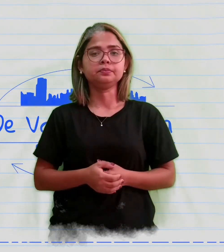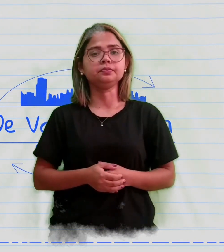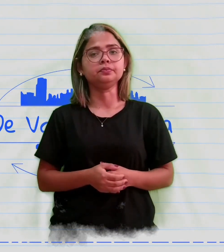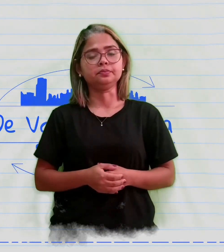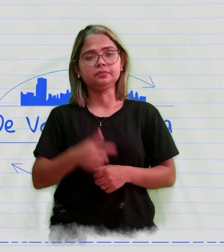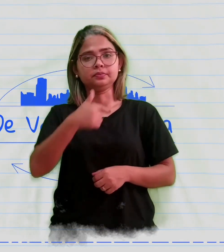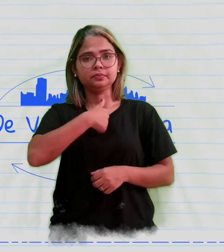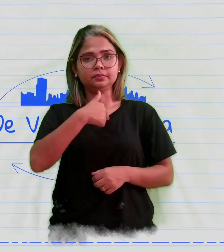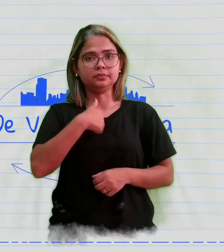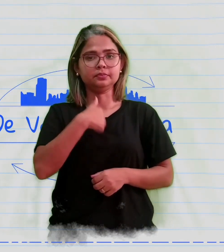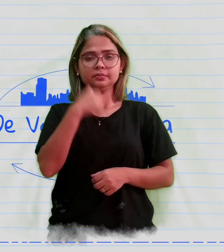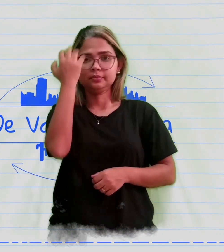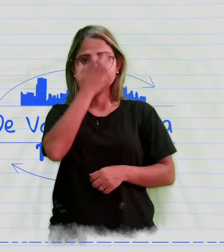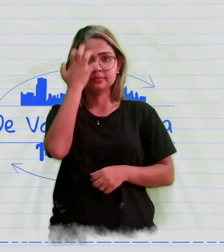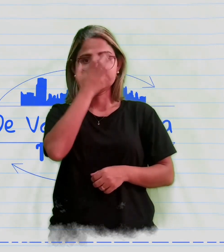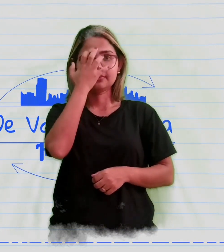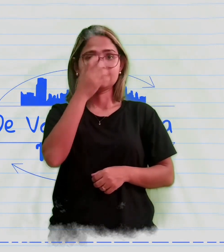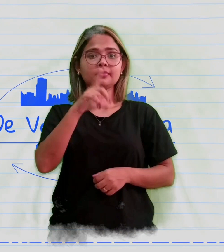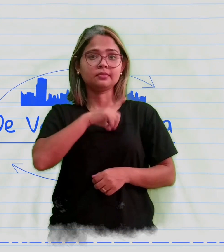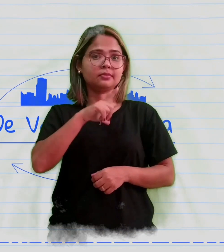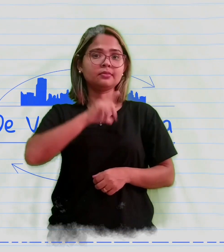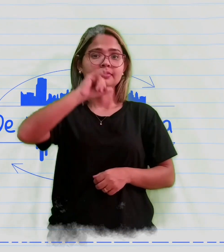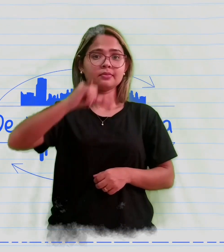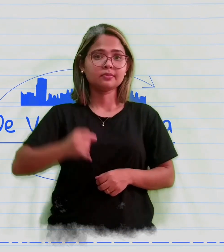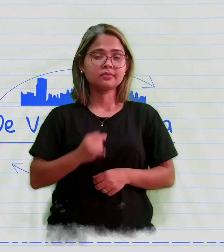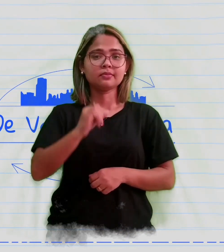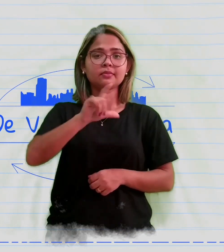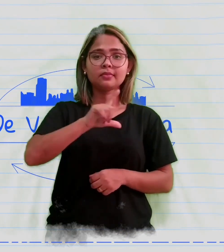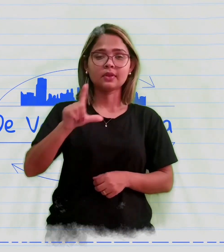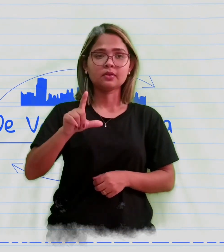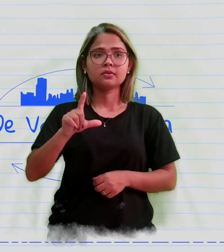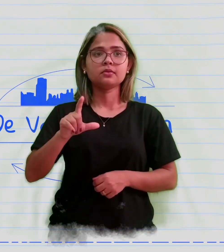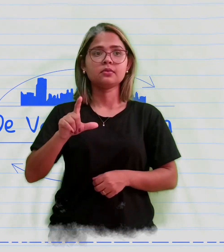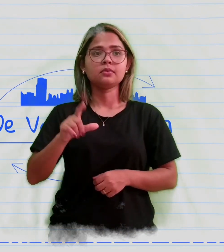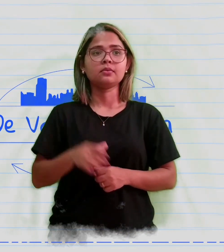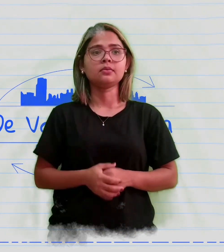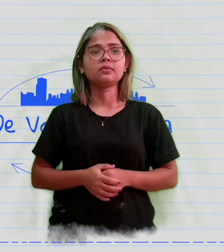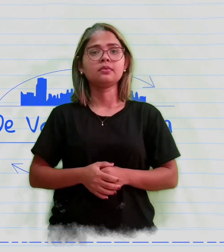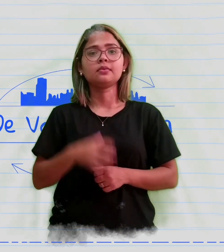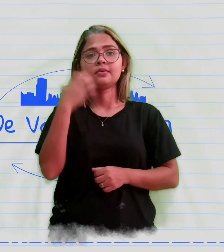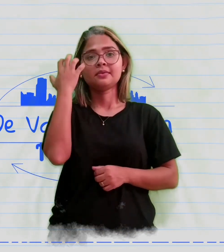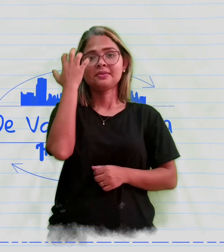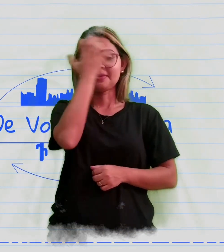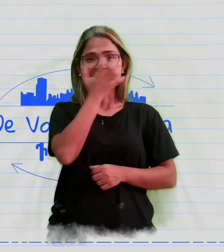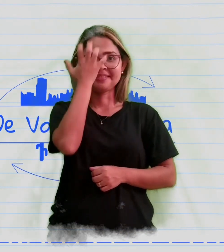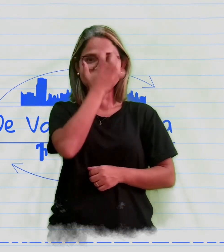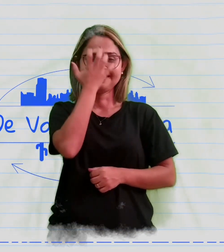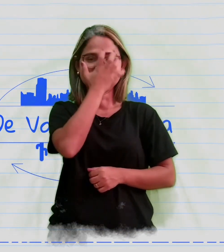estou apaixonada. Aí veio Júlia e aí aquela coisa, a gente, né, se apaixona pelos personagens, por aquele enredo e tudo